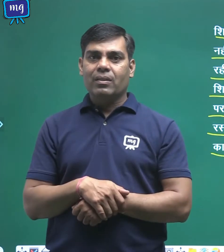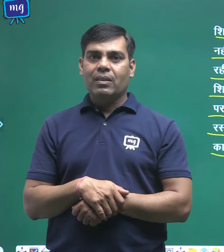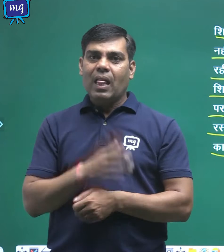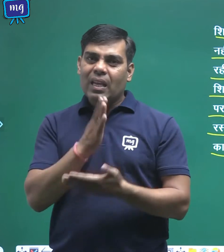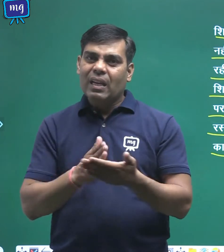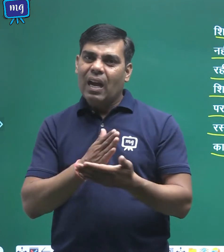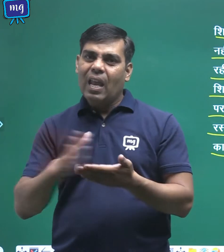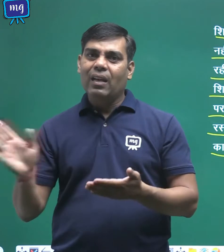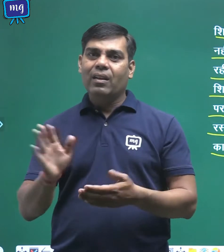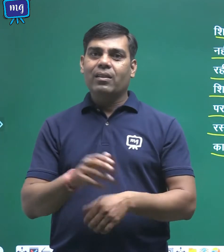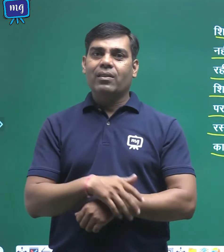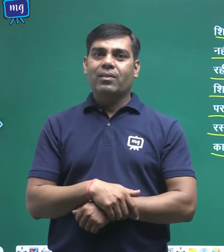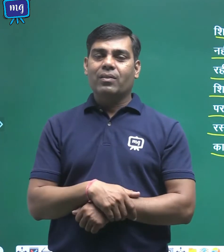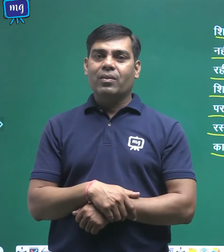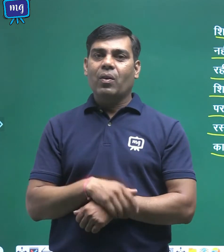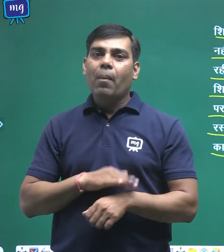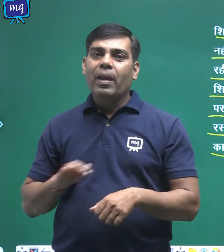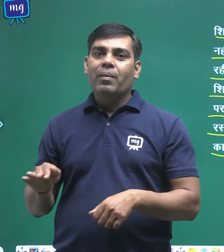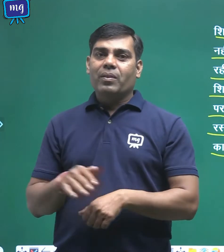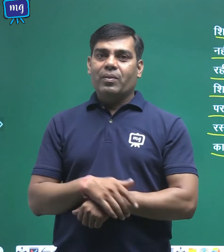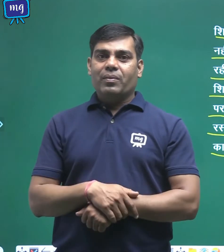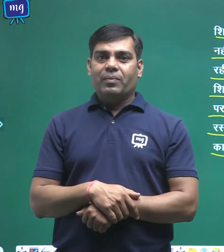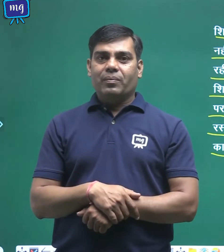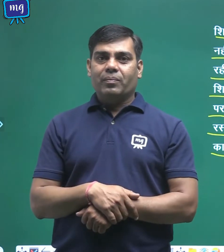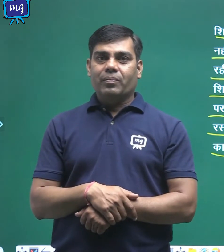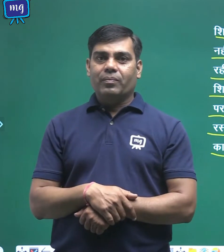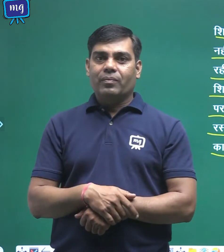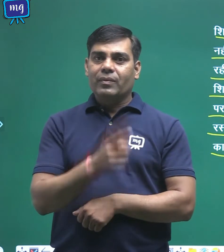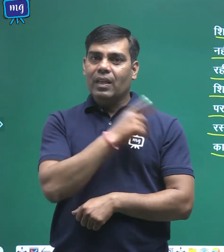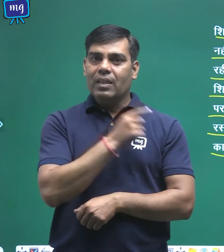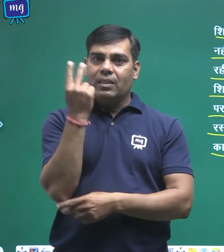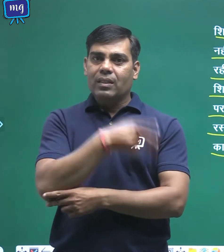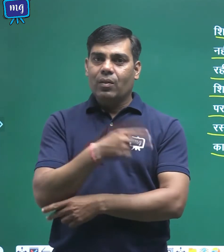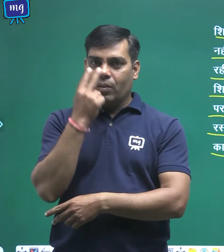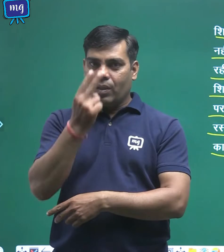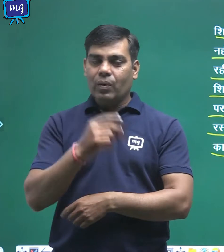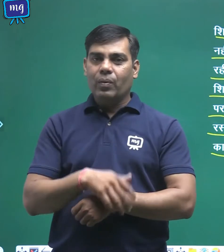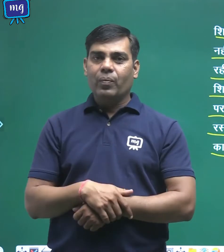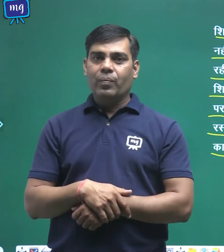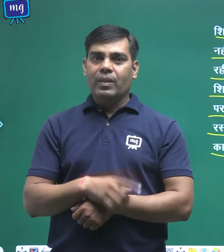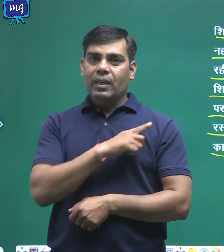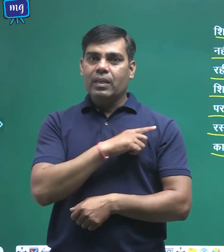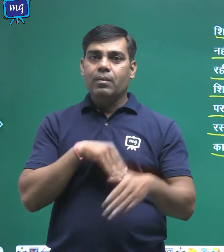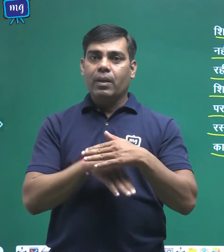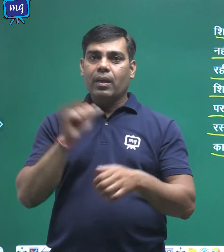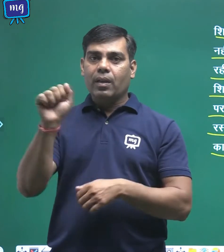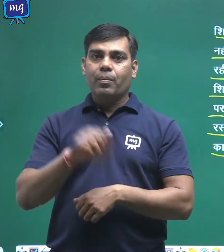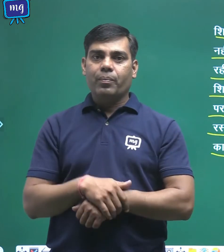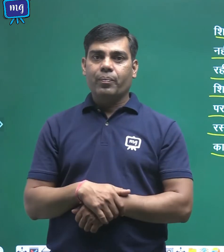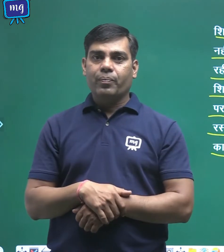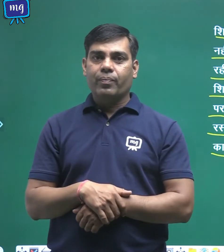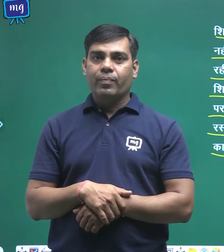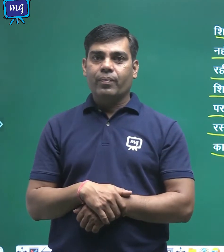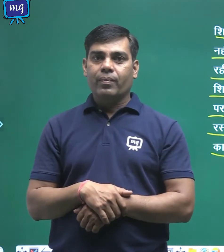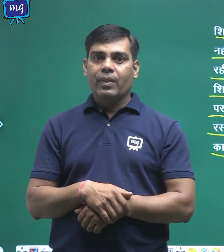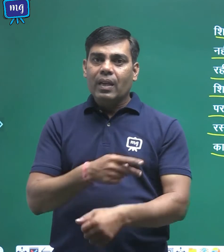काट दिया। प्यारे बच्चों, इस चित्र को देखो। इसमें आप